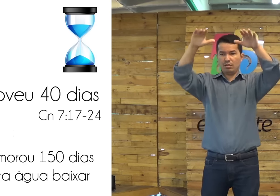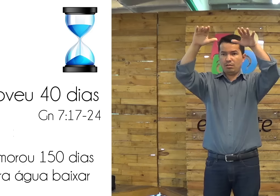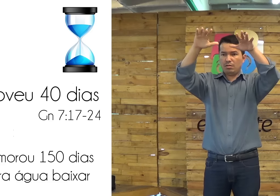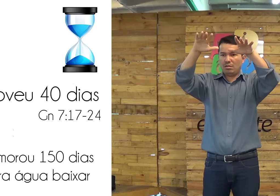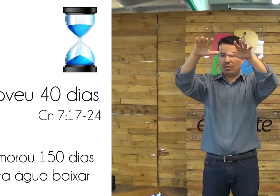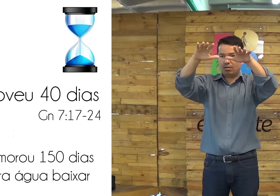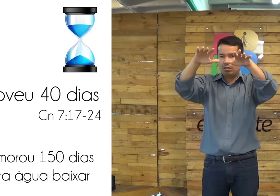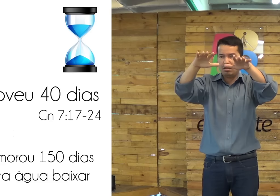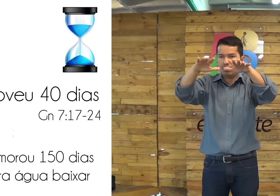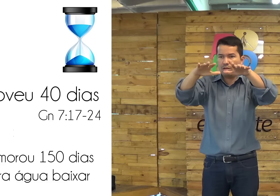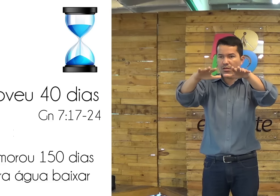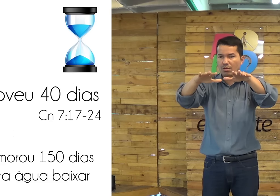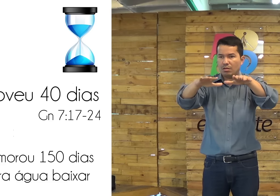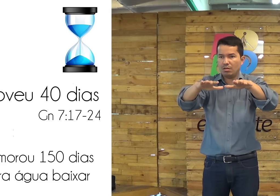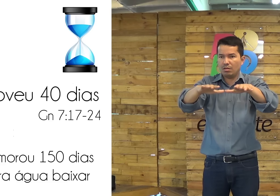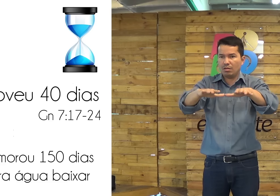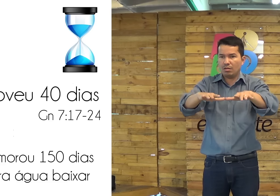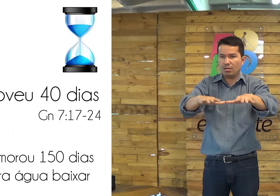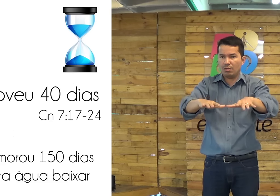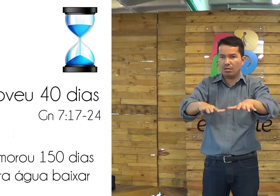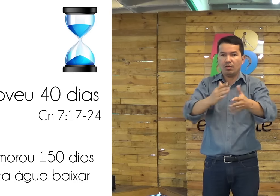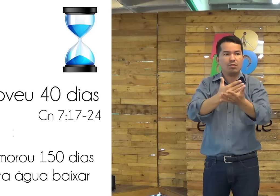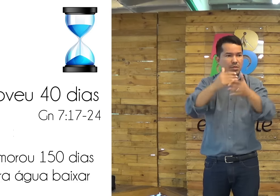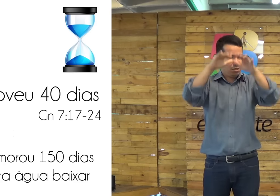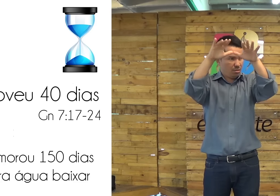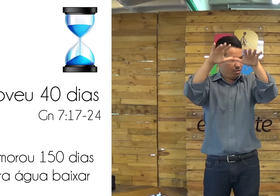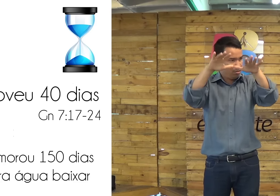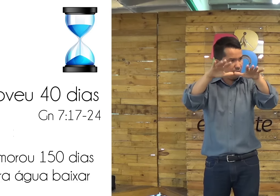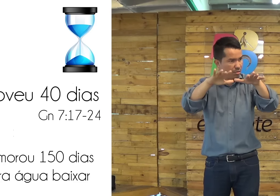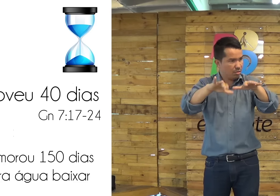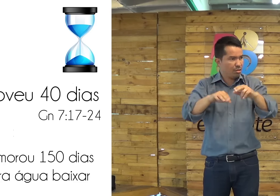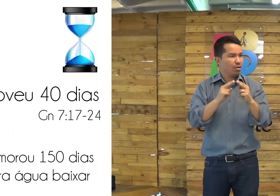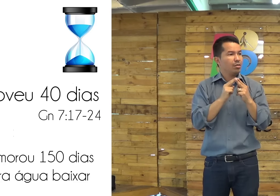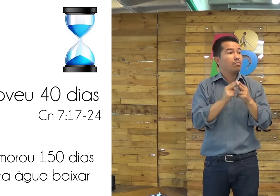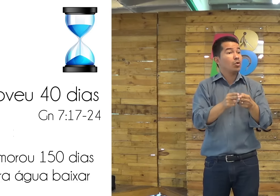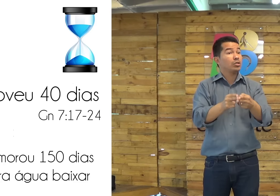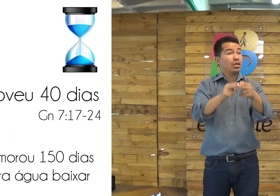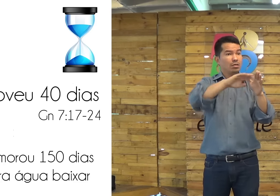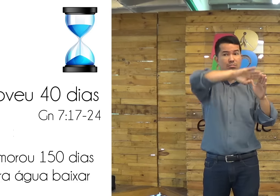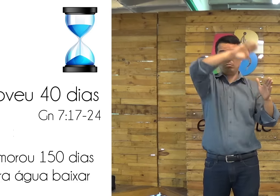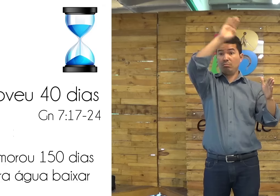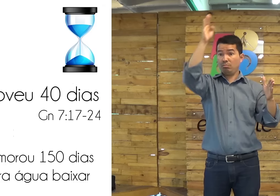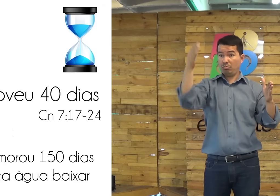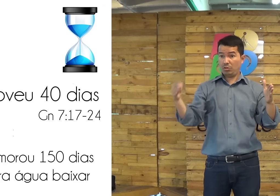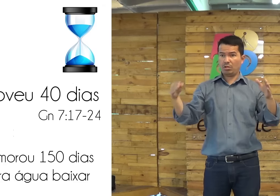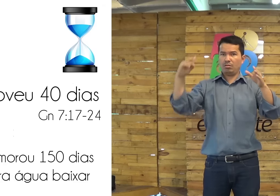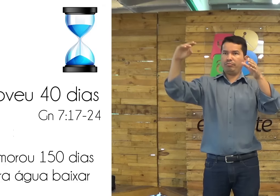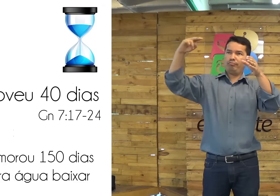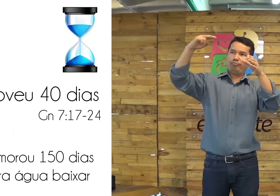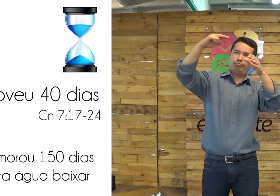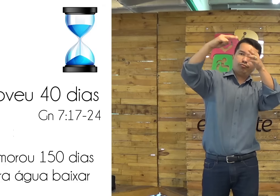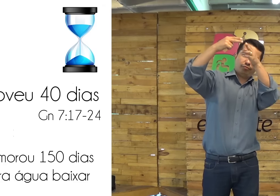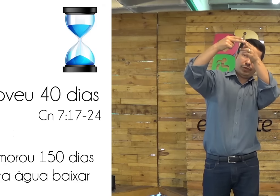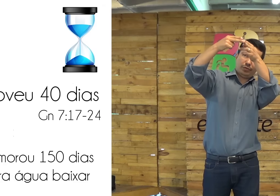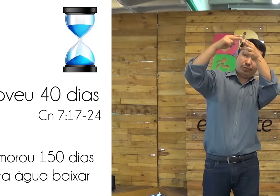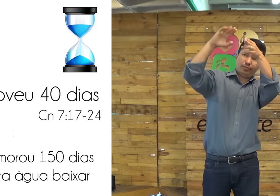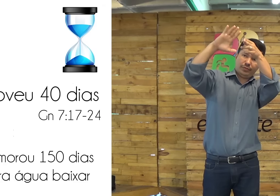quando começou a chover aí depois que a chuva para o ar ela começou a baixar certo então Noé estava lá né